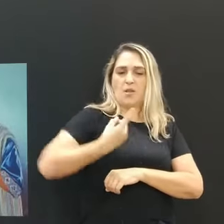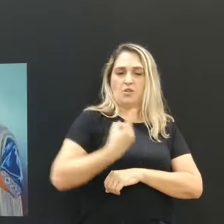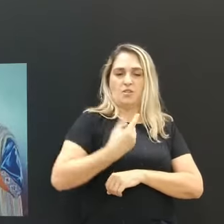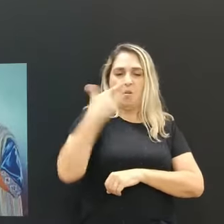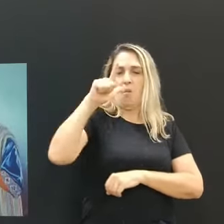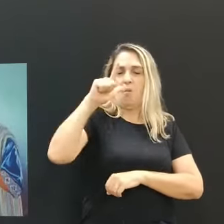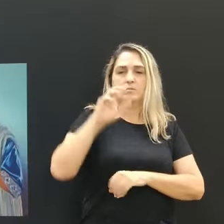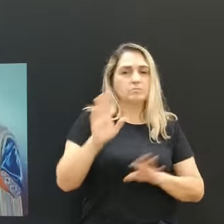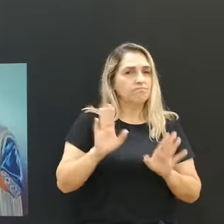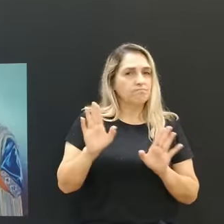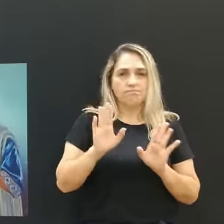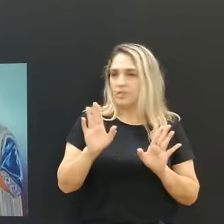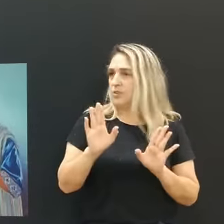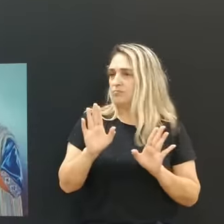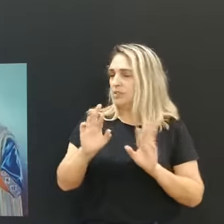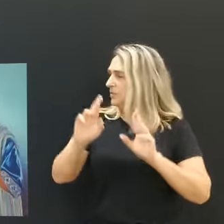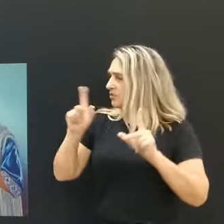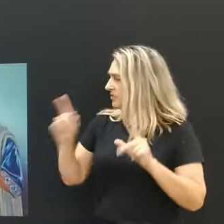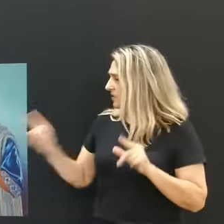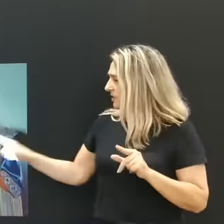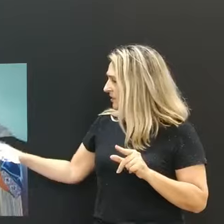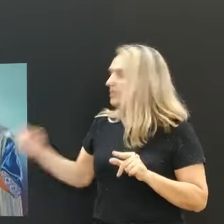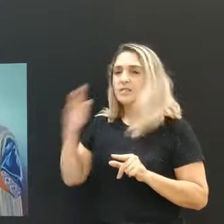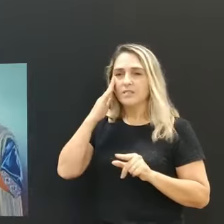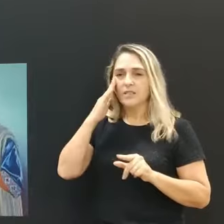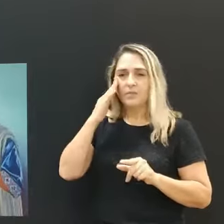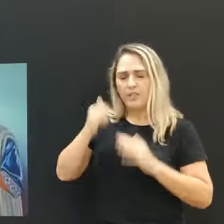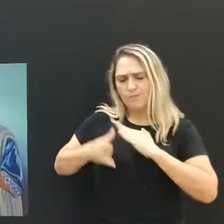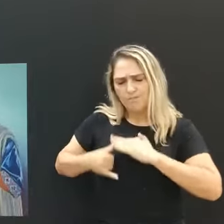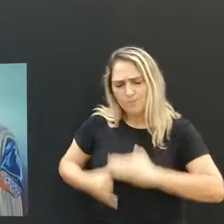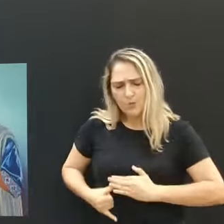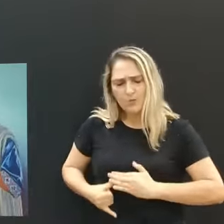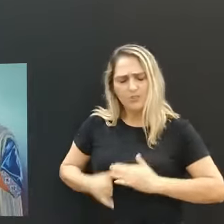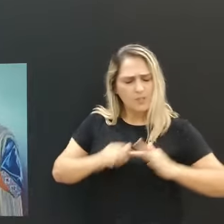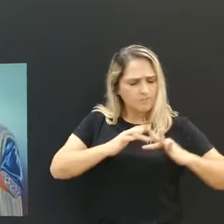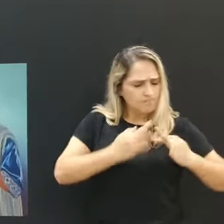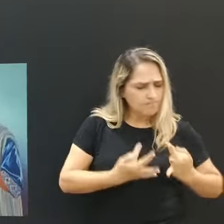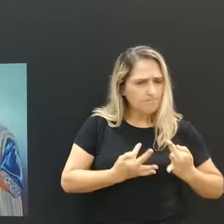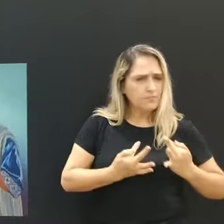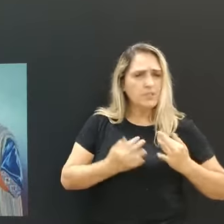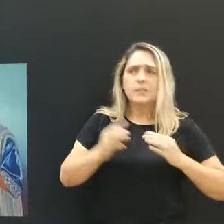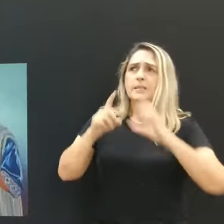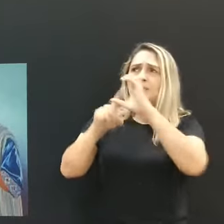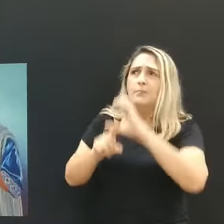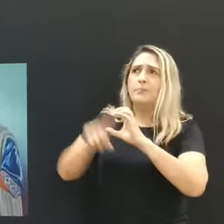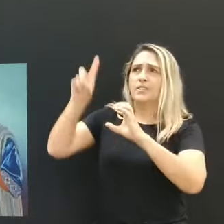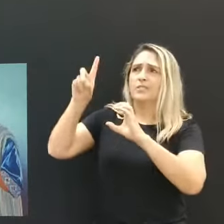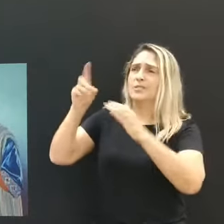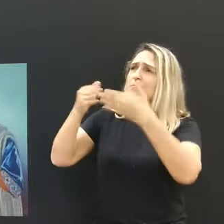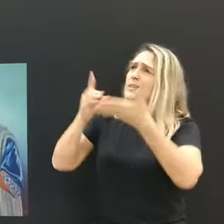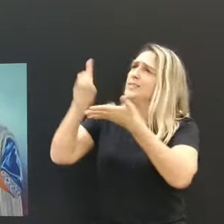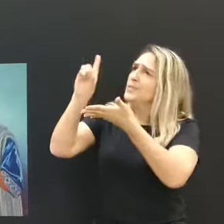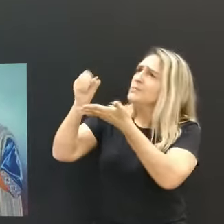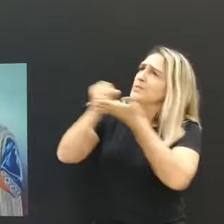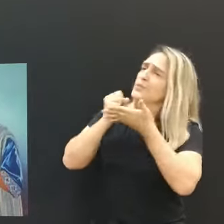Deus. É diferente de um fariseu que se sente arrogante, autossuficiente. Já o publicano não. Ele